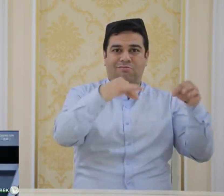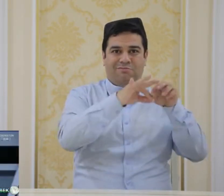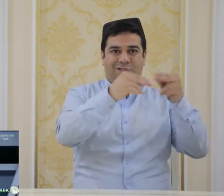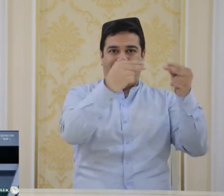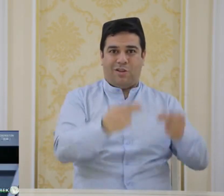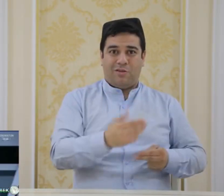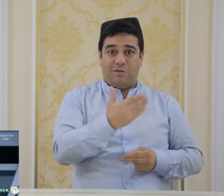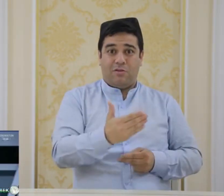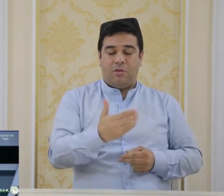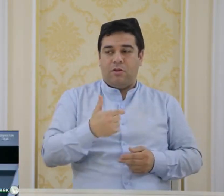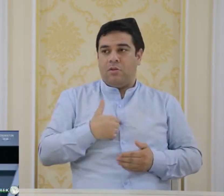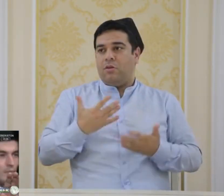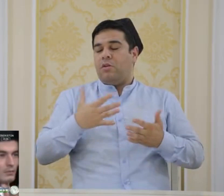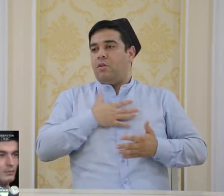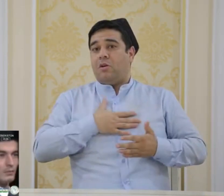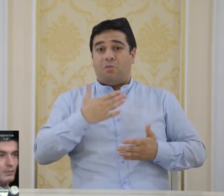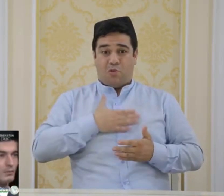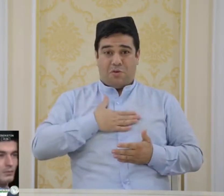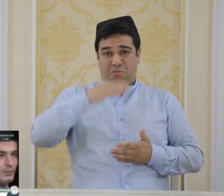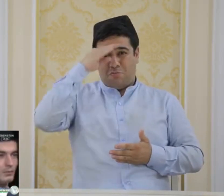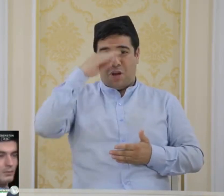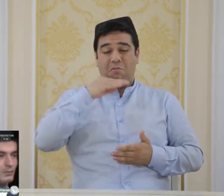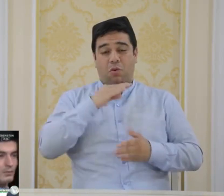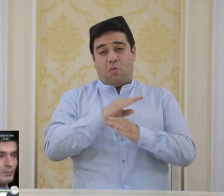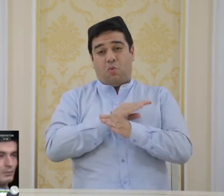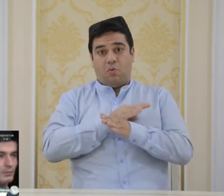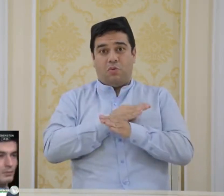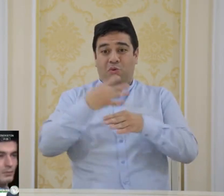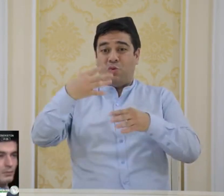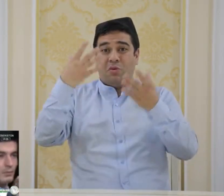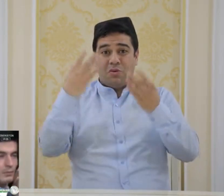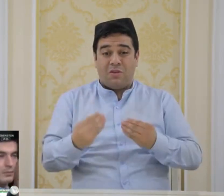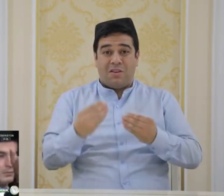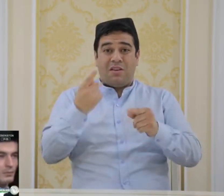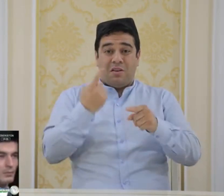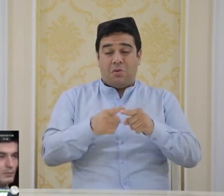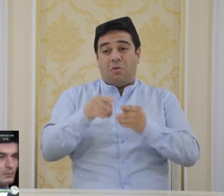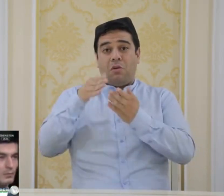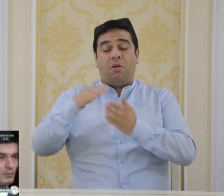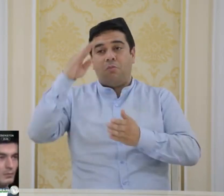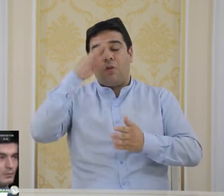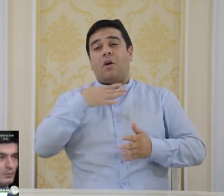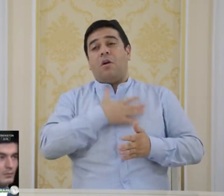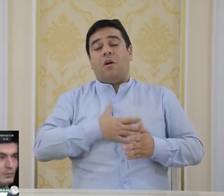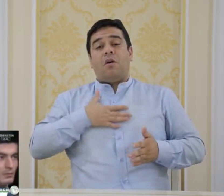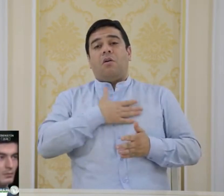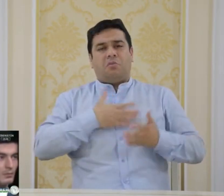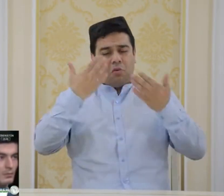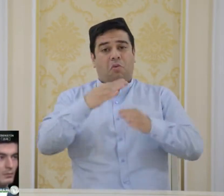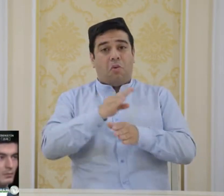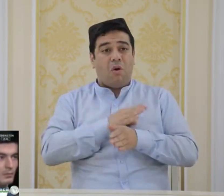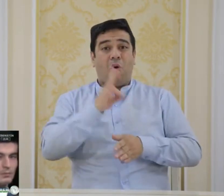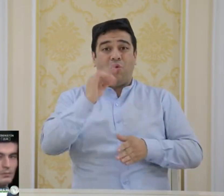bilmayman. Otam hayotdan o'tdilar. 40 kunlari yaqinda o'tdi. Shu armon bilan ketdilar otam. Nabiralar